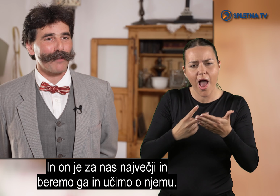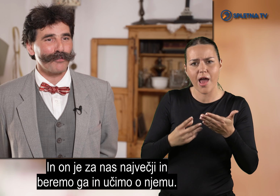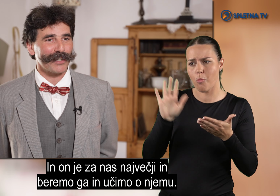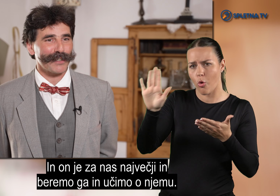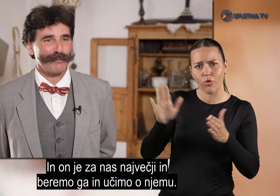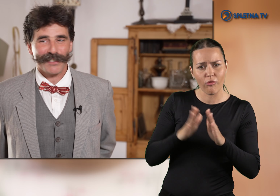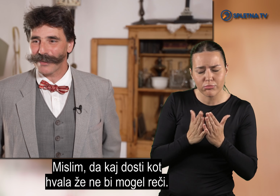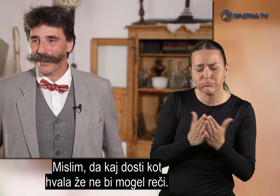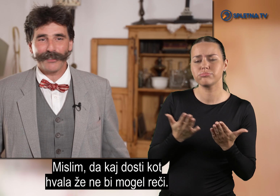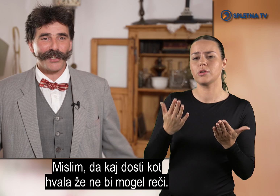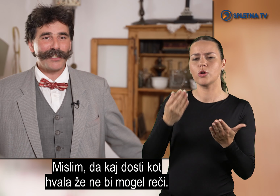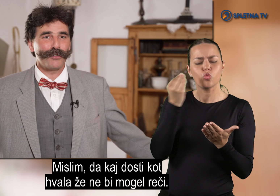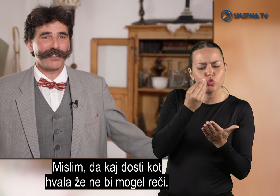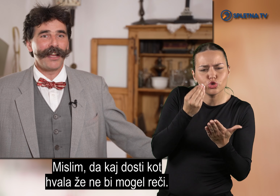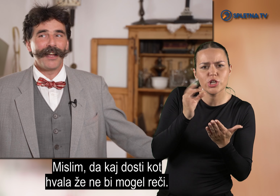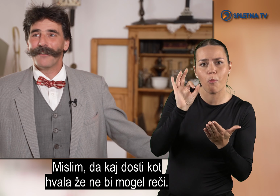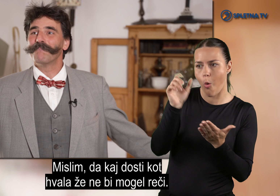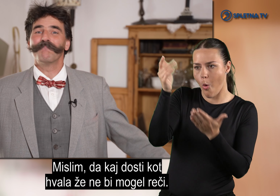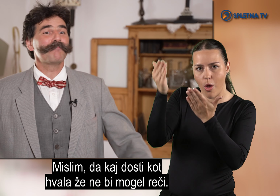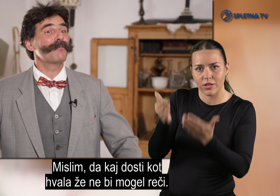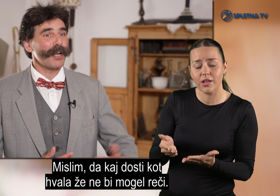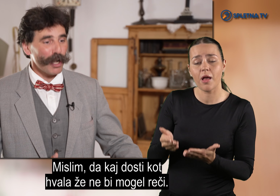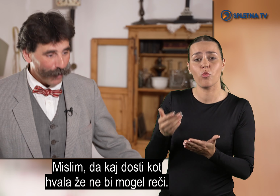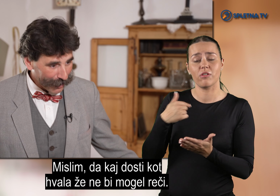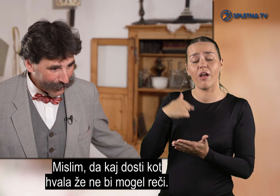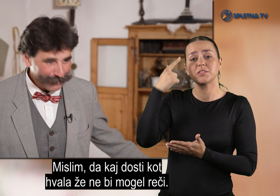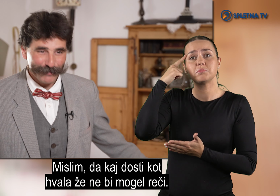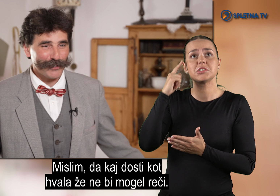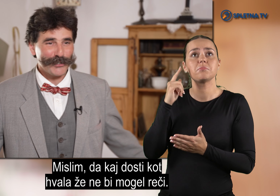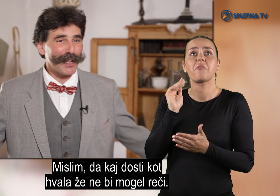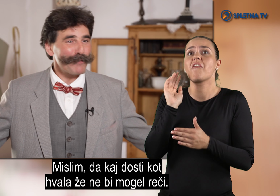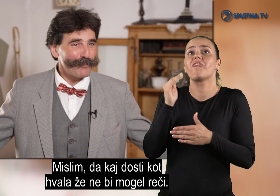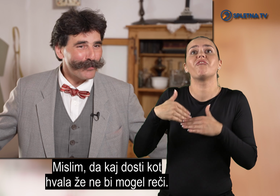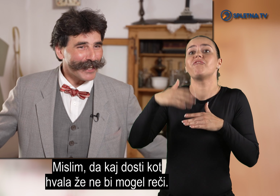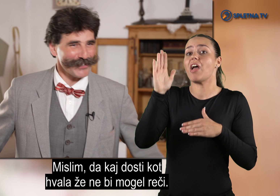njemu. Jaz mislim, da kaj dosti kot hvala že ne bi mogel reči.